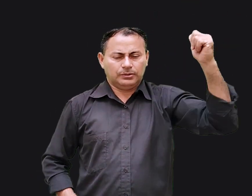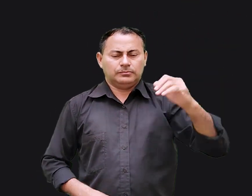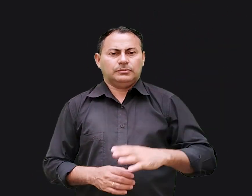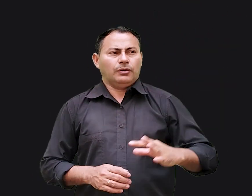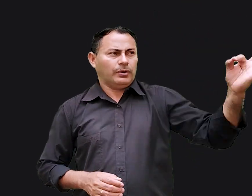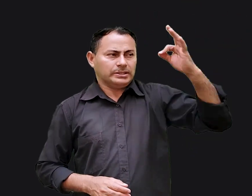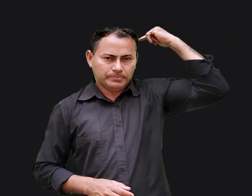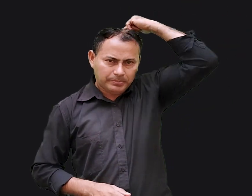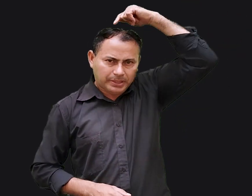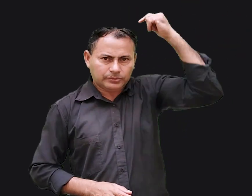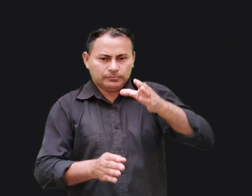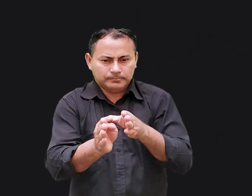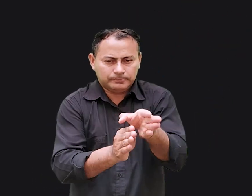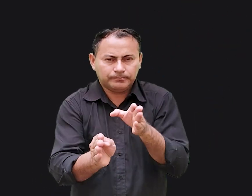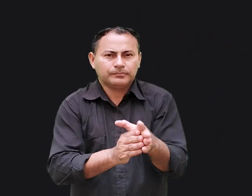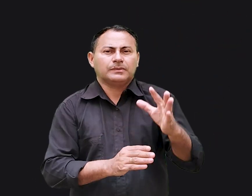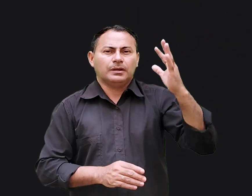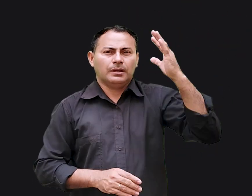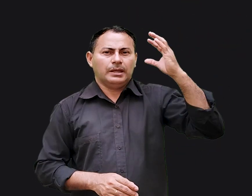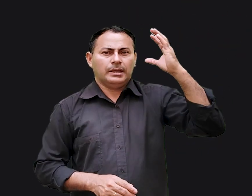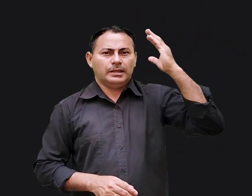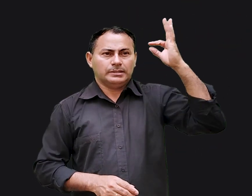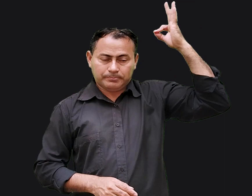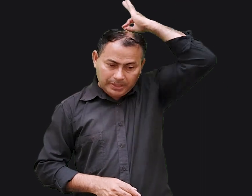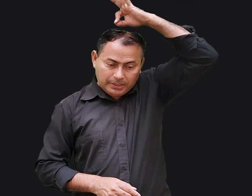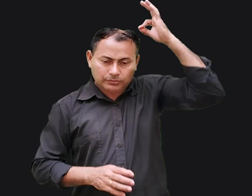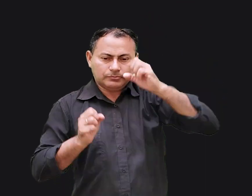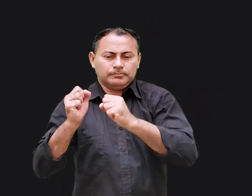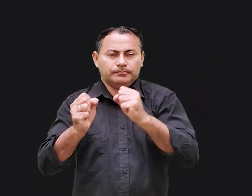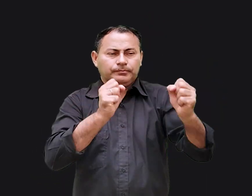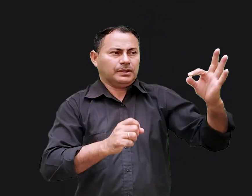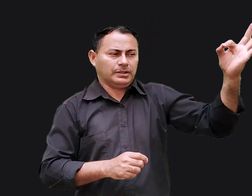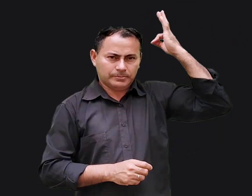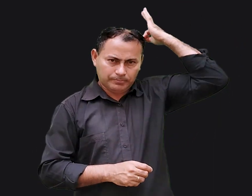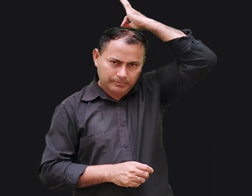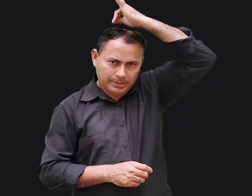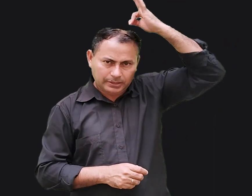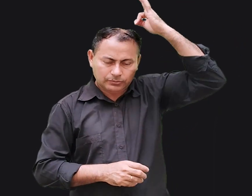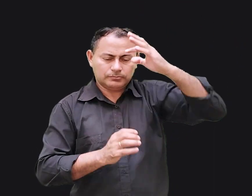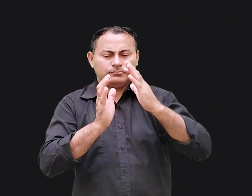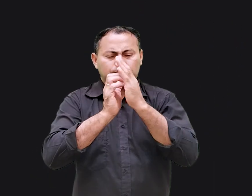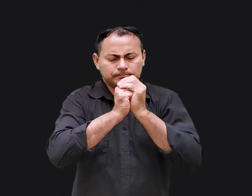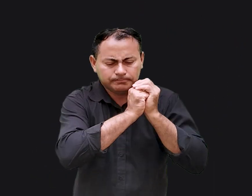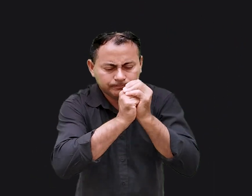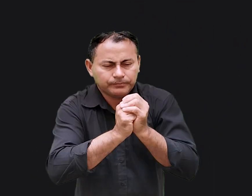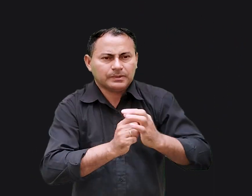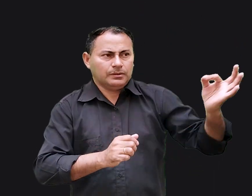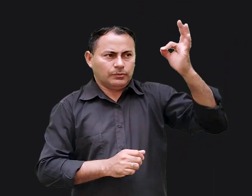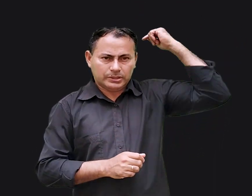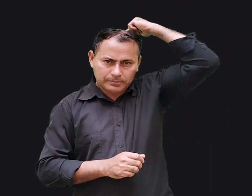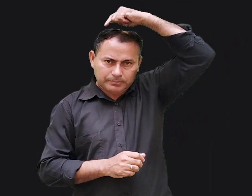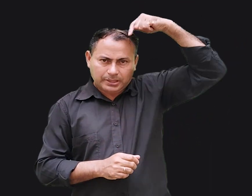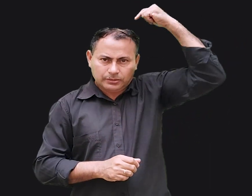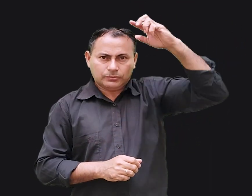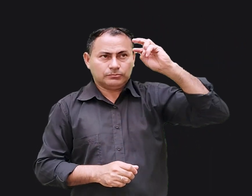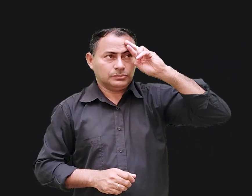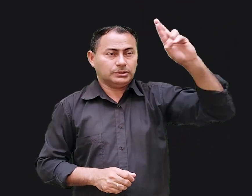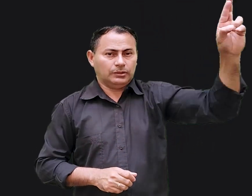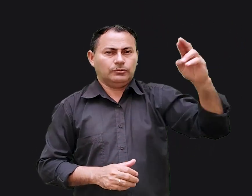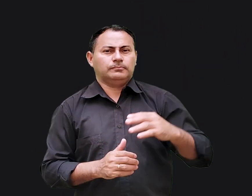sabedoria, o espírito de conselho, o espírito de poder, o espírito de adoração e o espírito do Senhor. De acordo